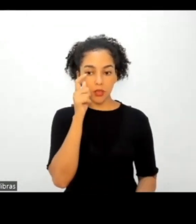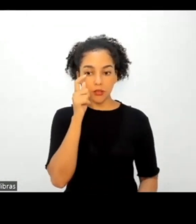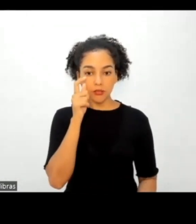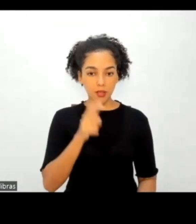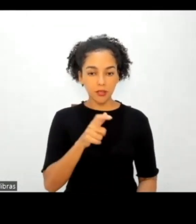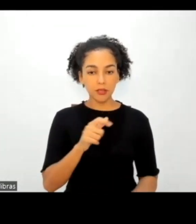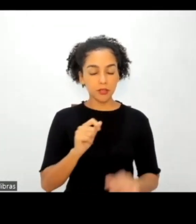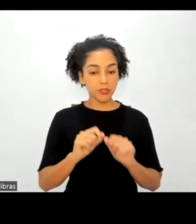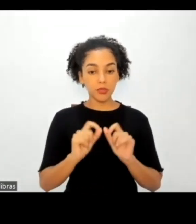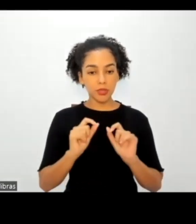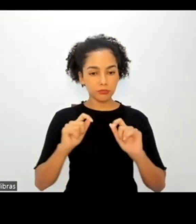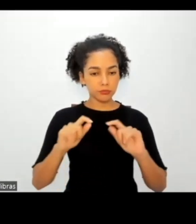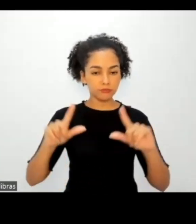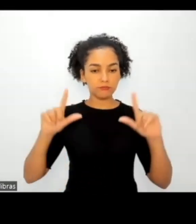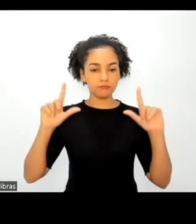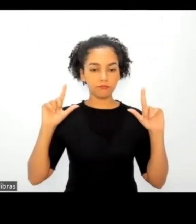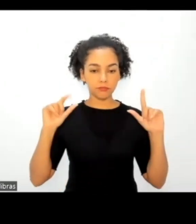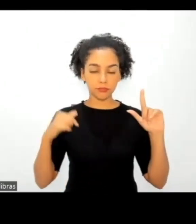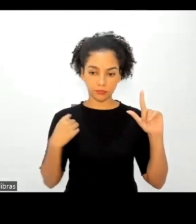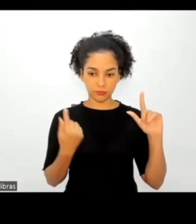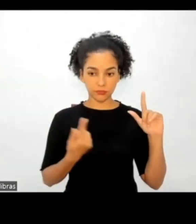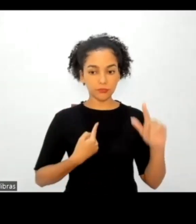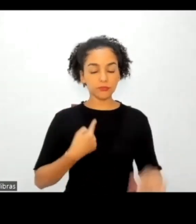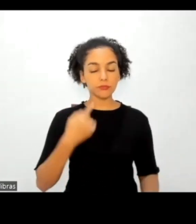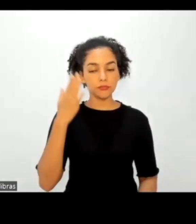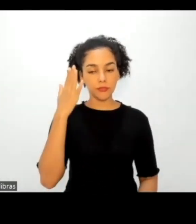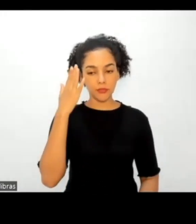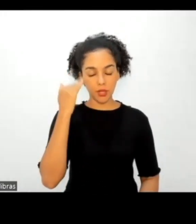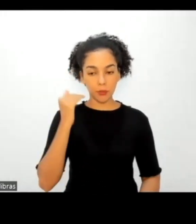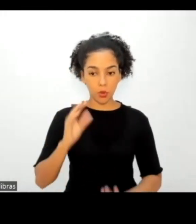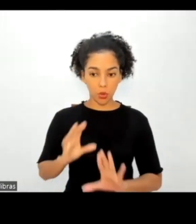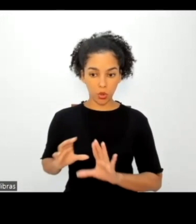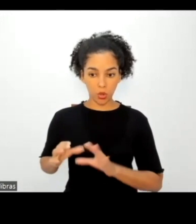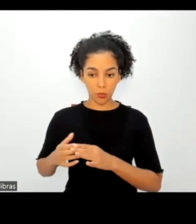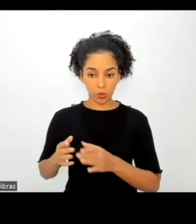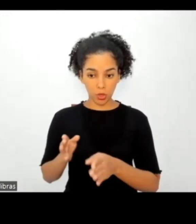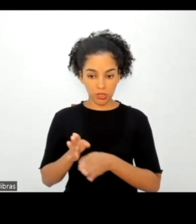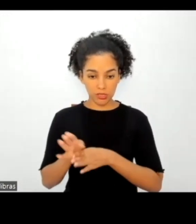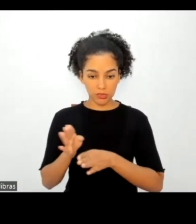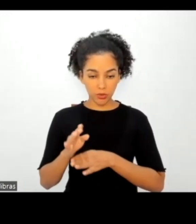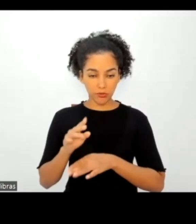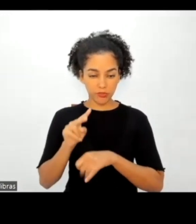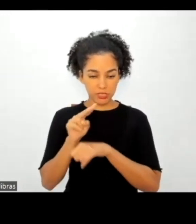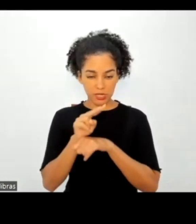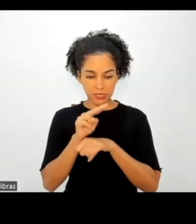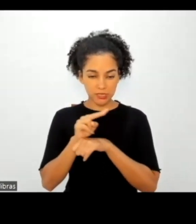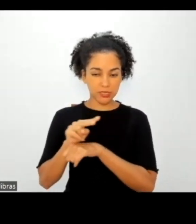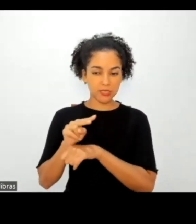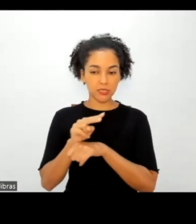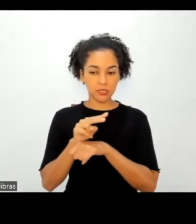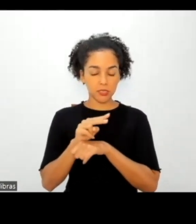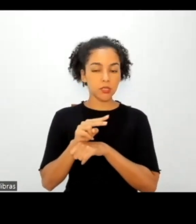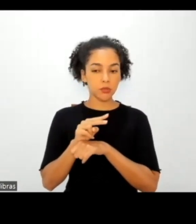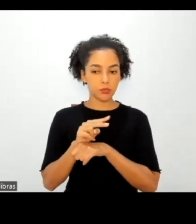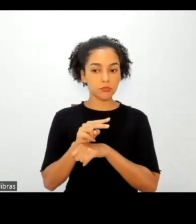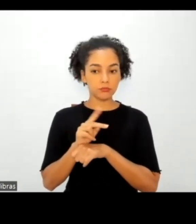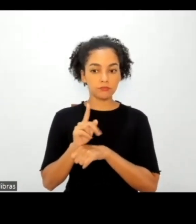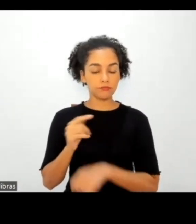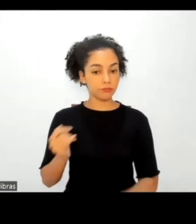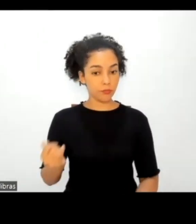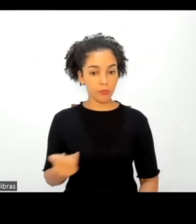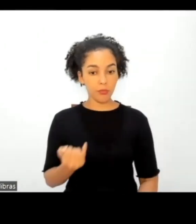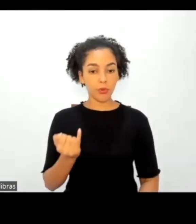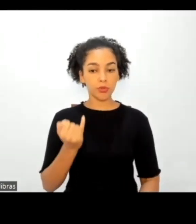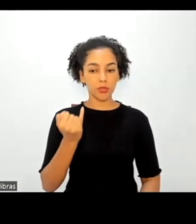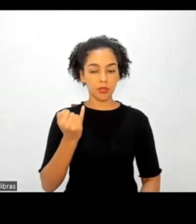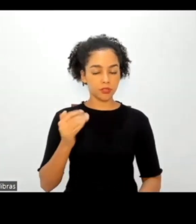esse destaque, né? Que a gente sabe que a Comissão de Orientação e Fiscalização, né? É um espaço extremamente importante,